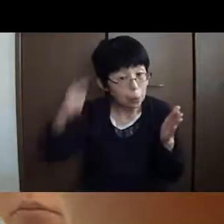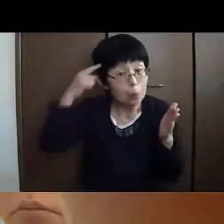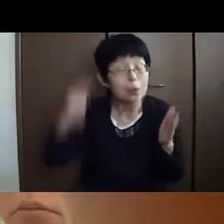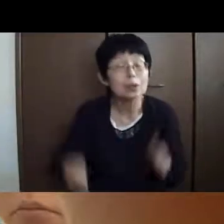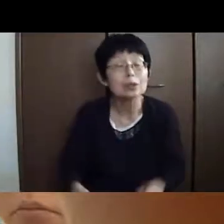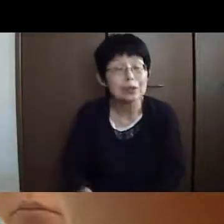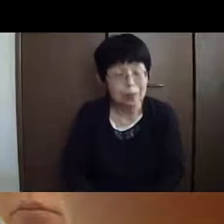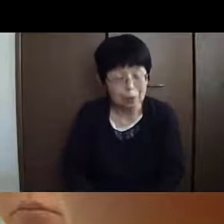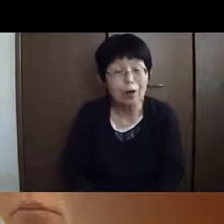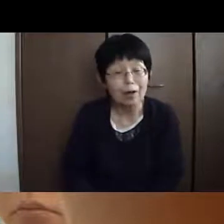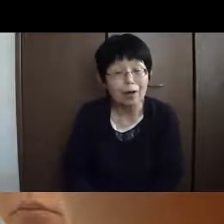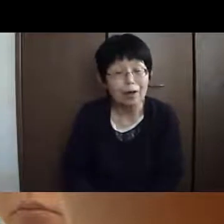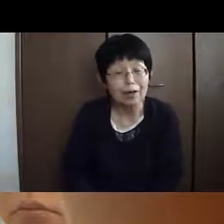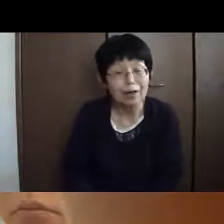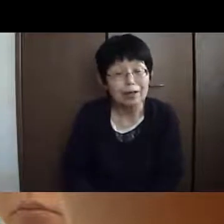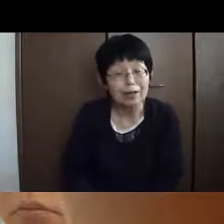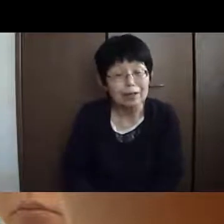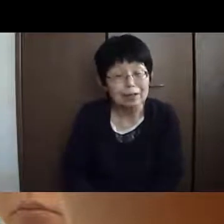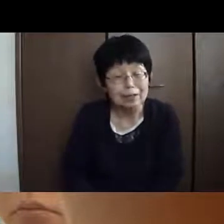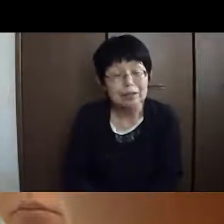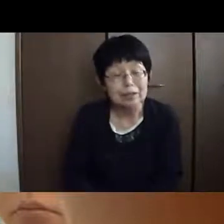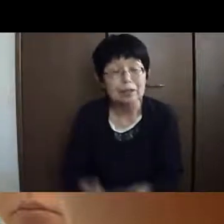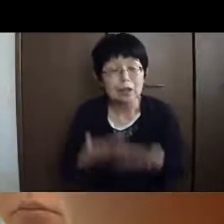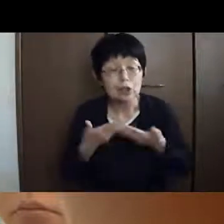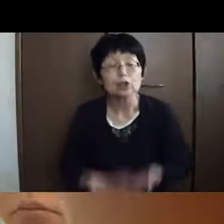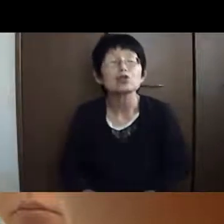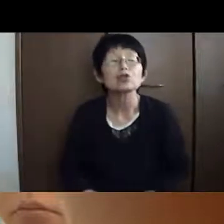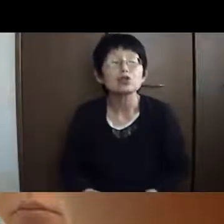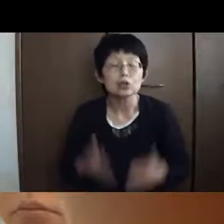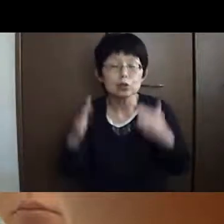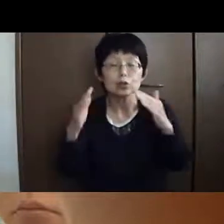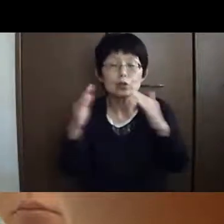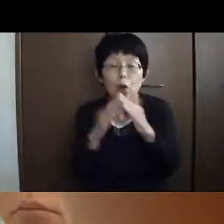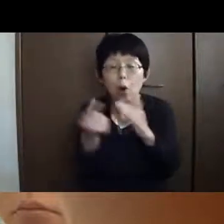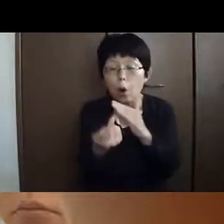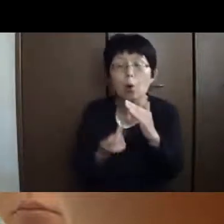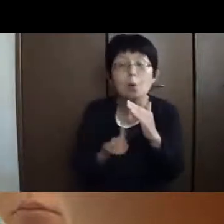で土屋重度訪問訪問介護の、